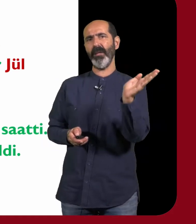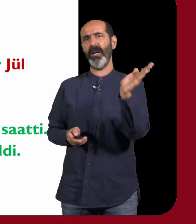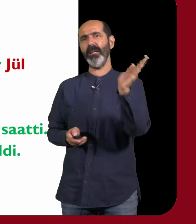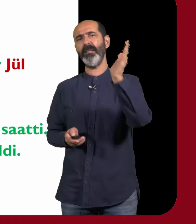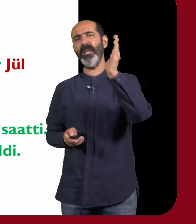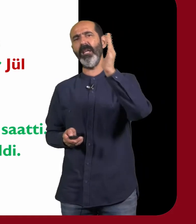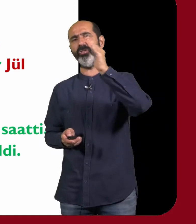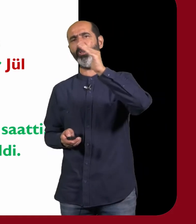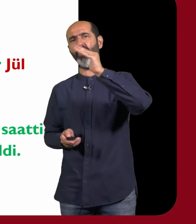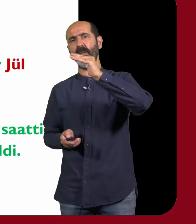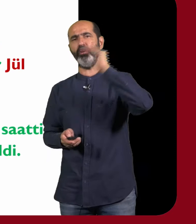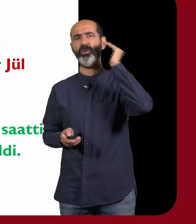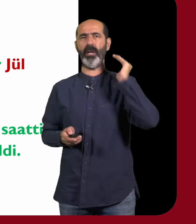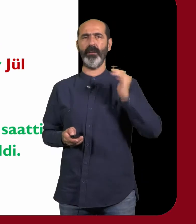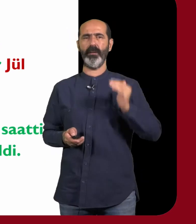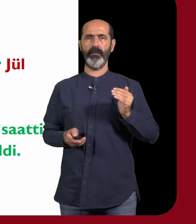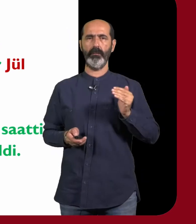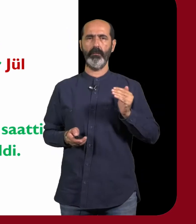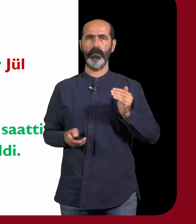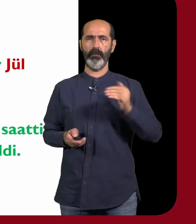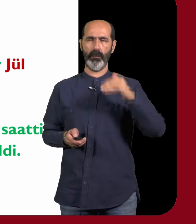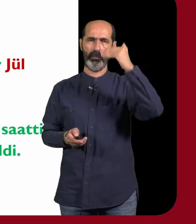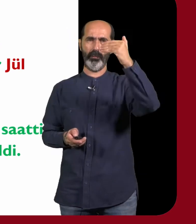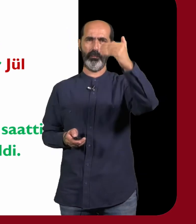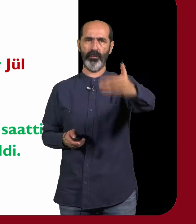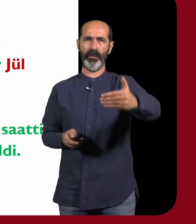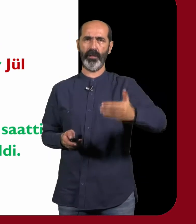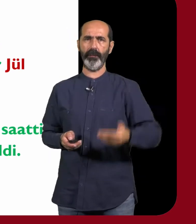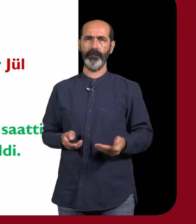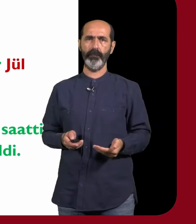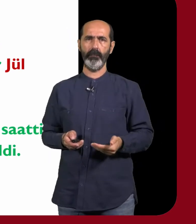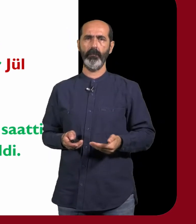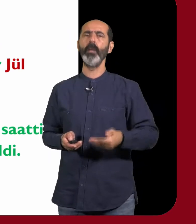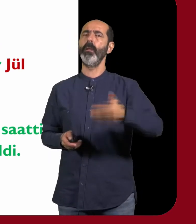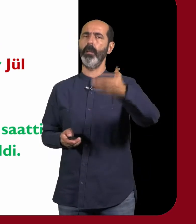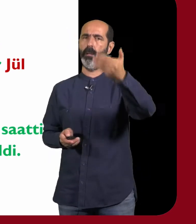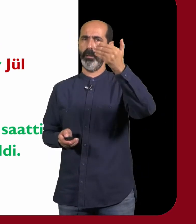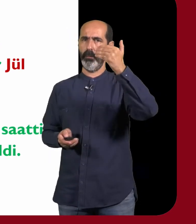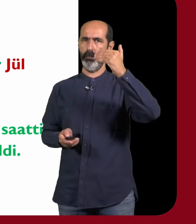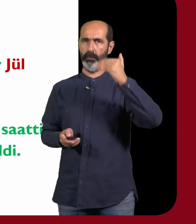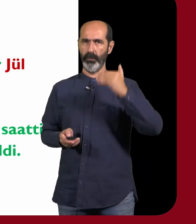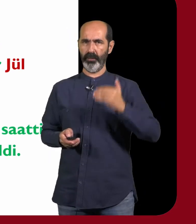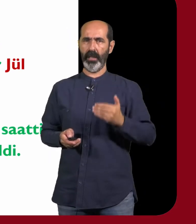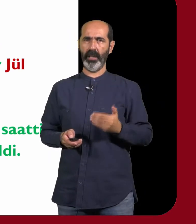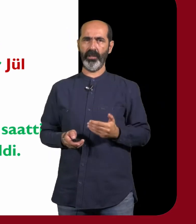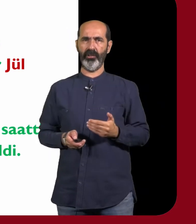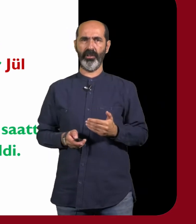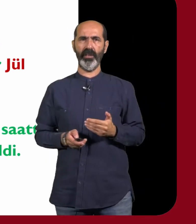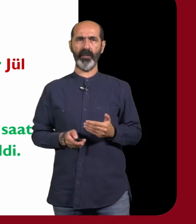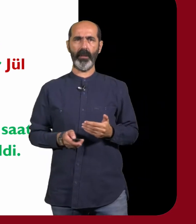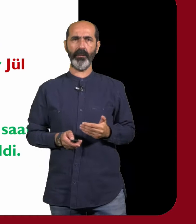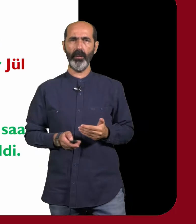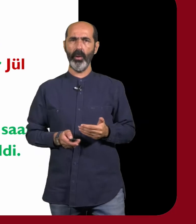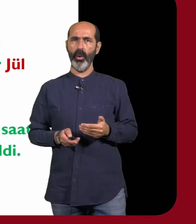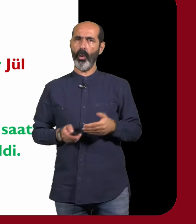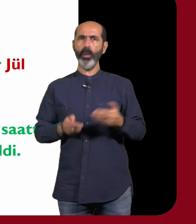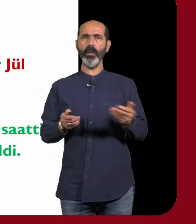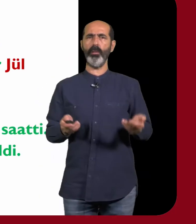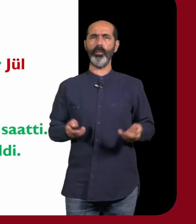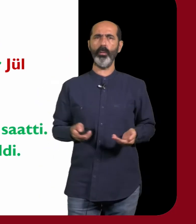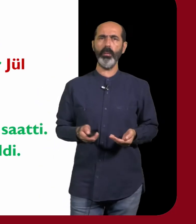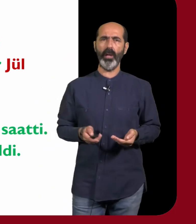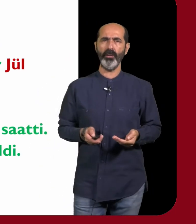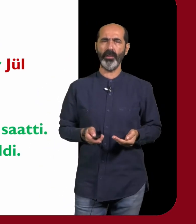biraz daha geliştirilmiş halidir biliyorsunuz gün Sezar Bu sıra ele geçirdiği zaman